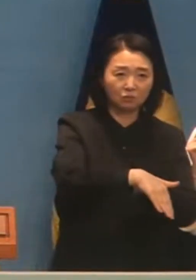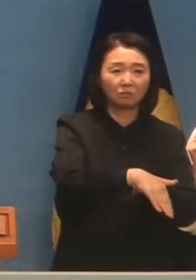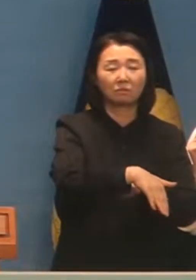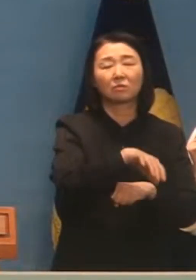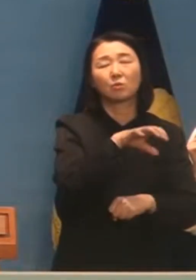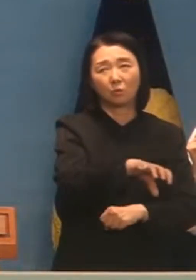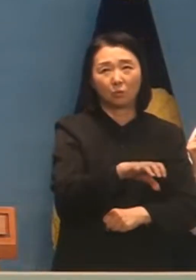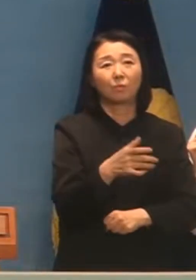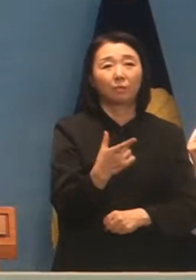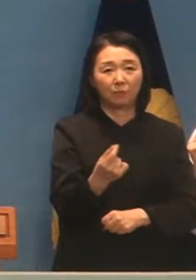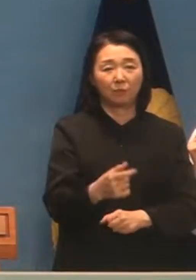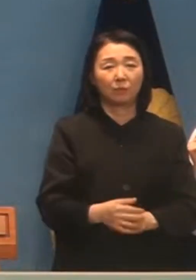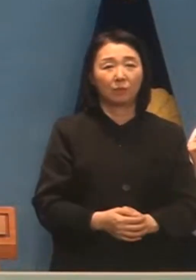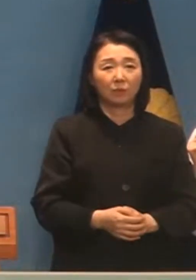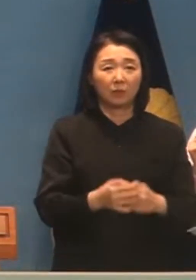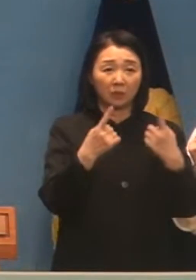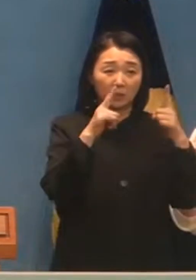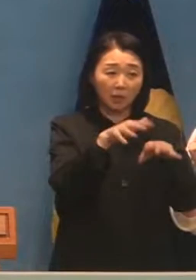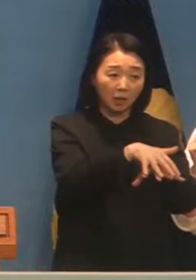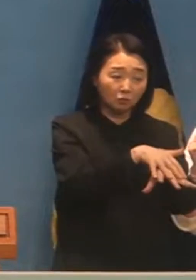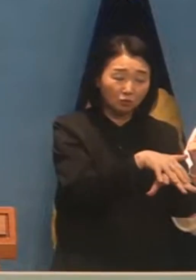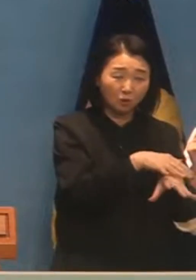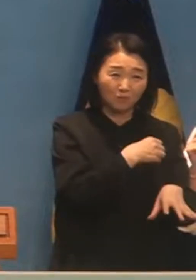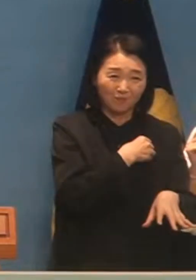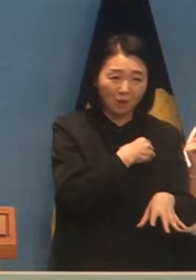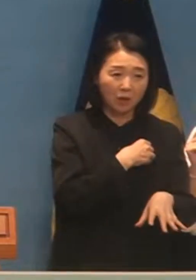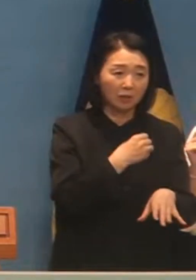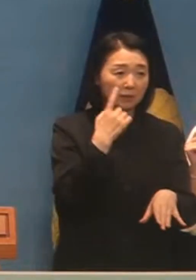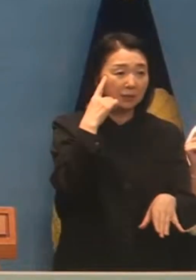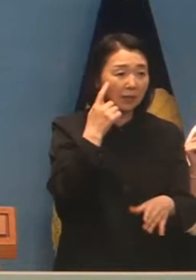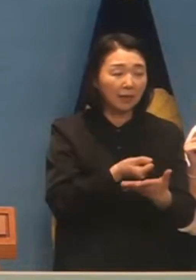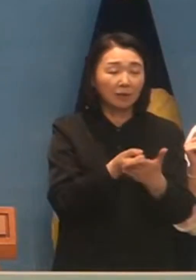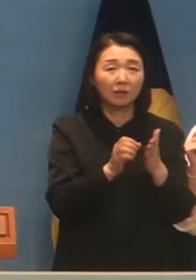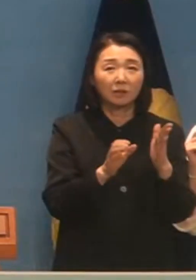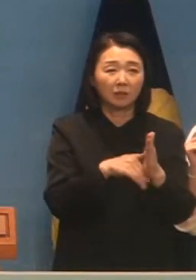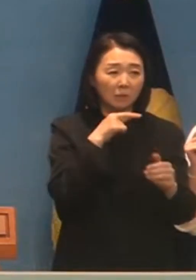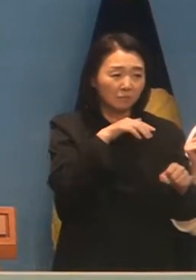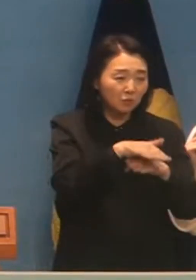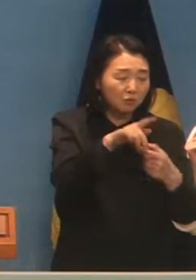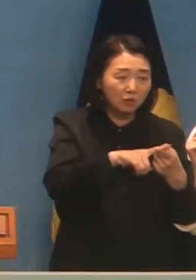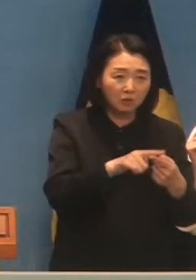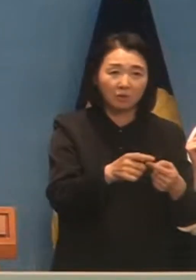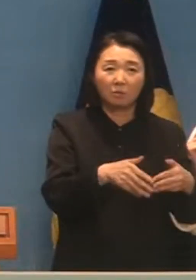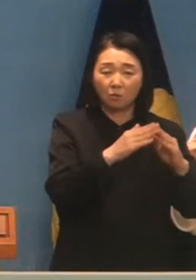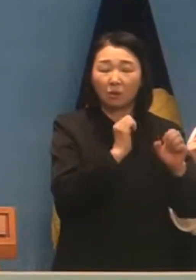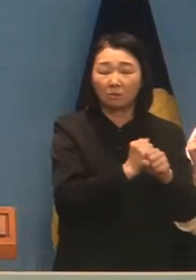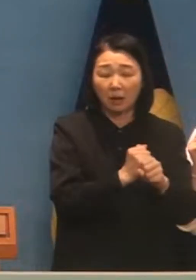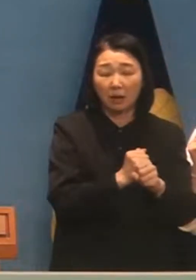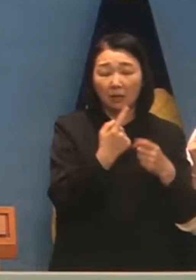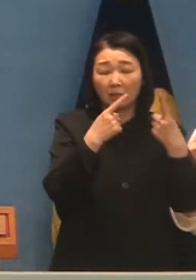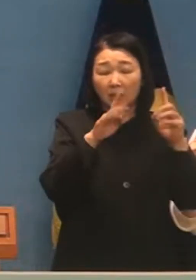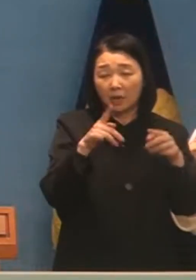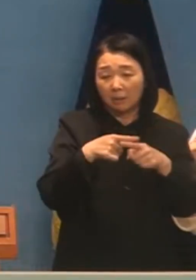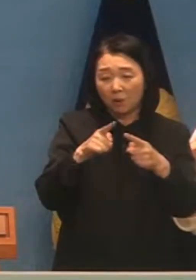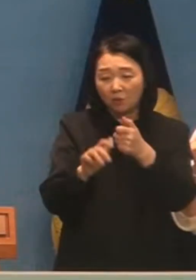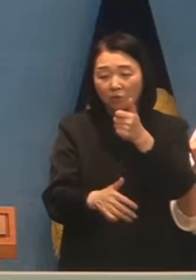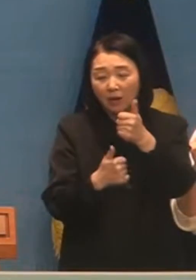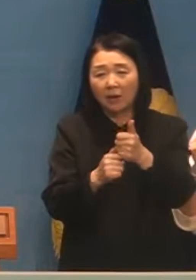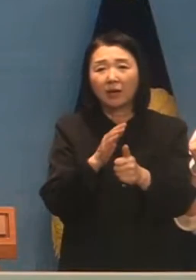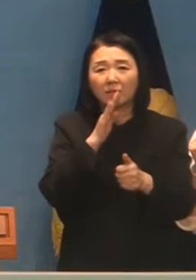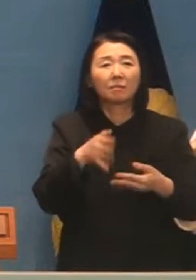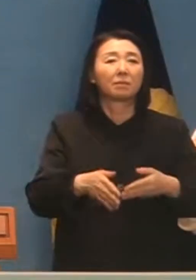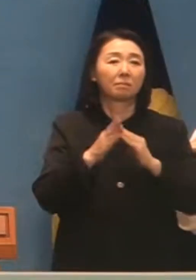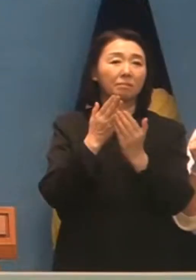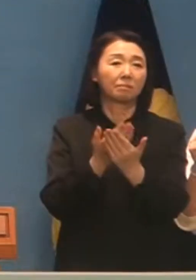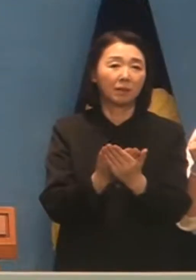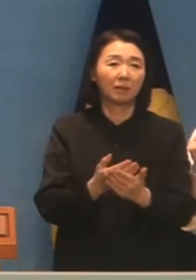합니다. 대학 구성원의 의사결정 과정의 민주성을 보장하기 위해 설치된 대학 평의회를 실질화할 것을